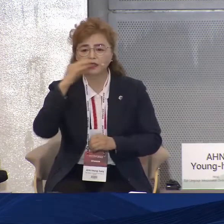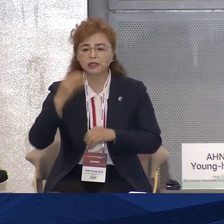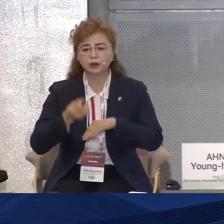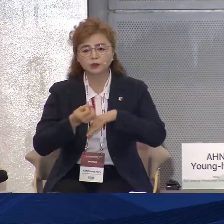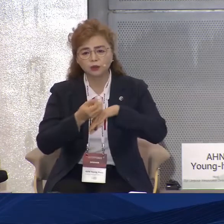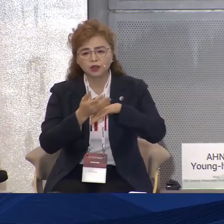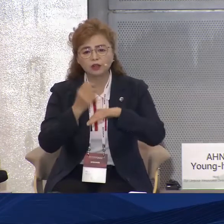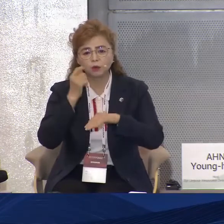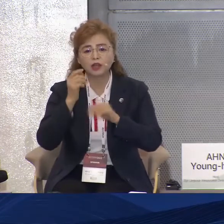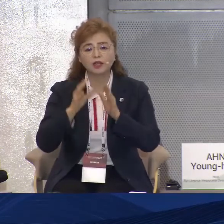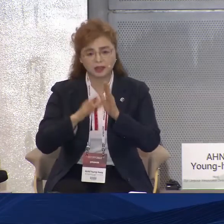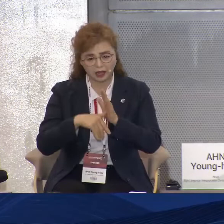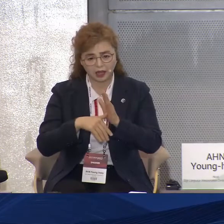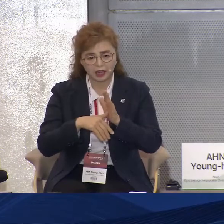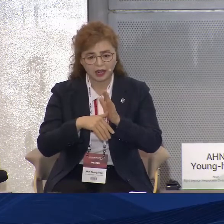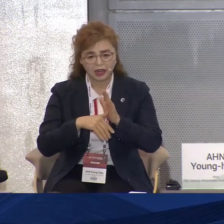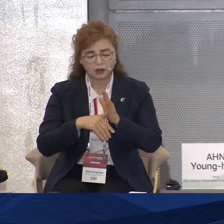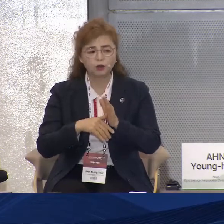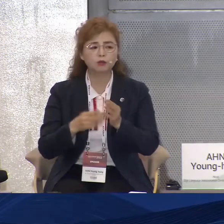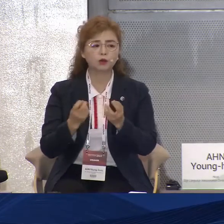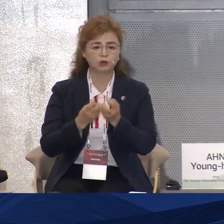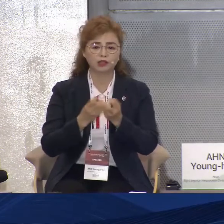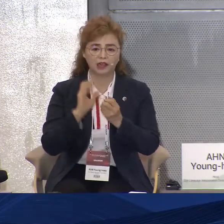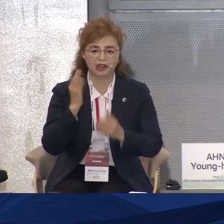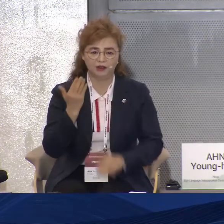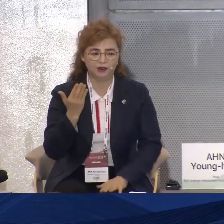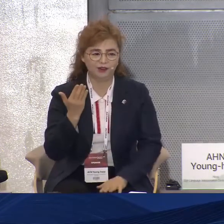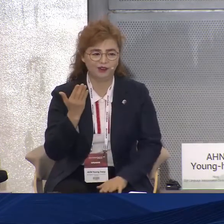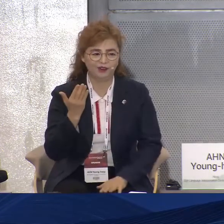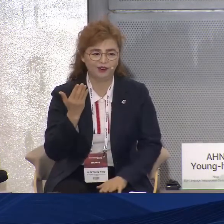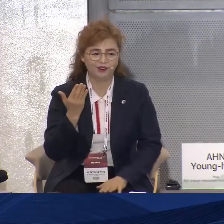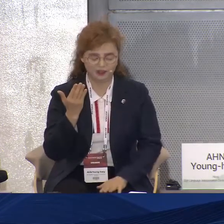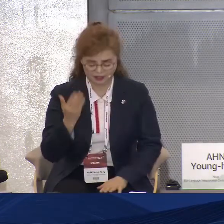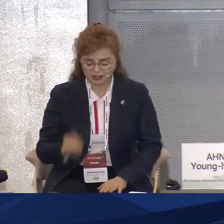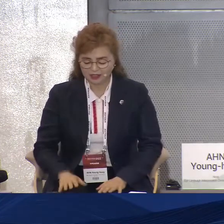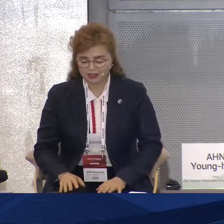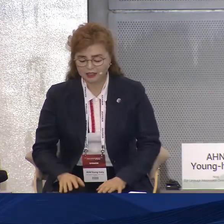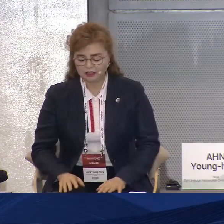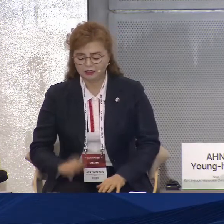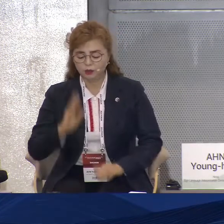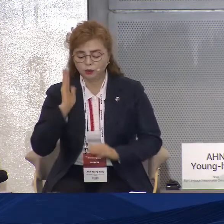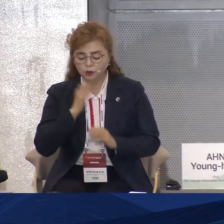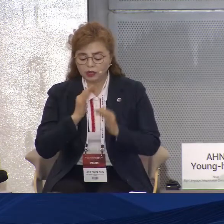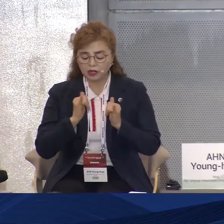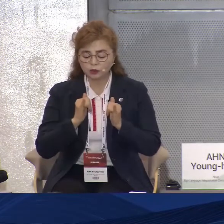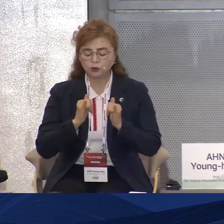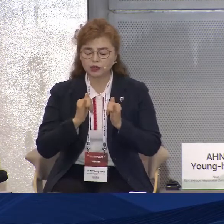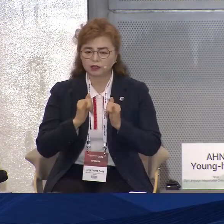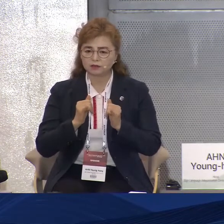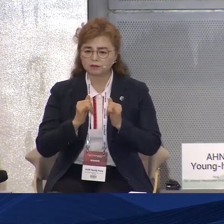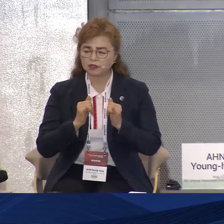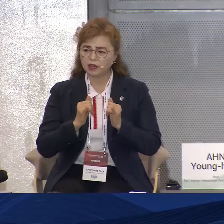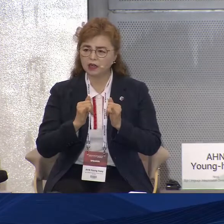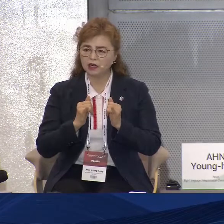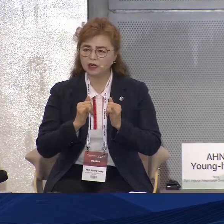많고 제대로 전달을 못할 때 그러면 어떻게 될까요? 또